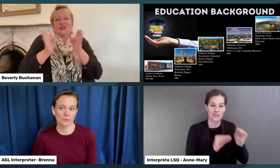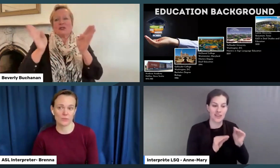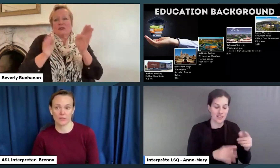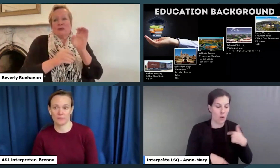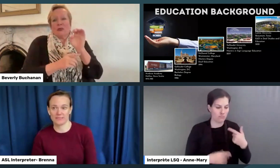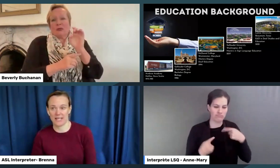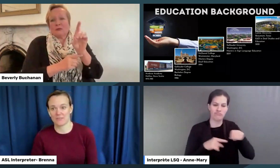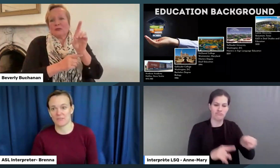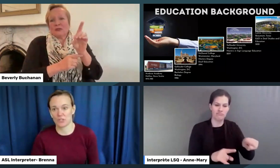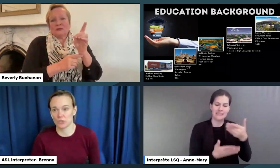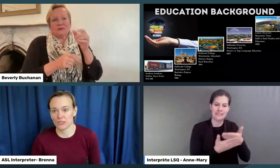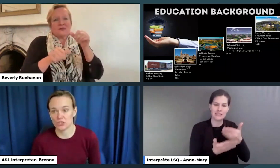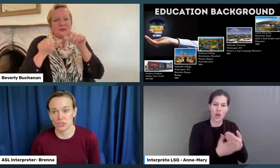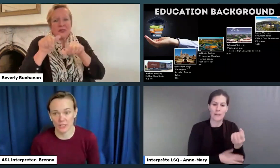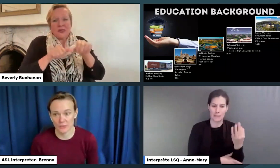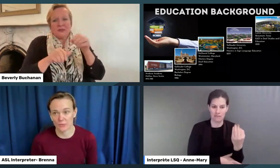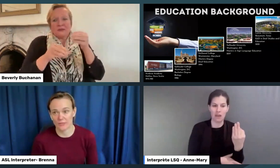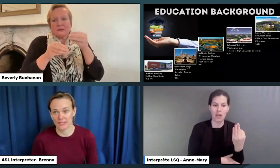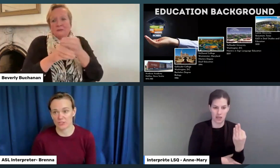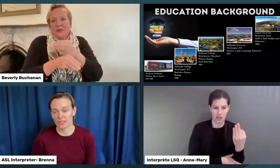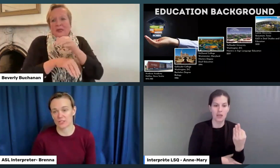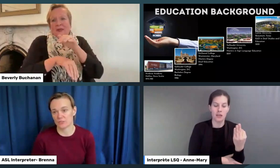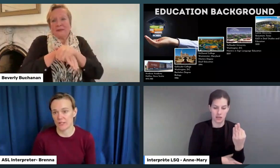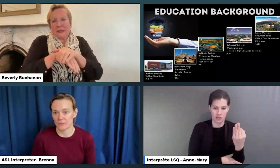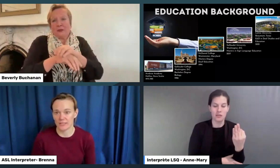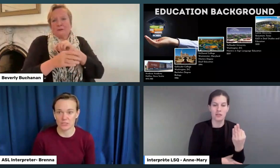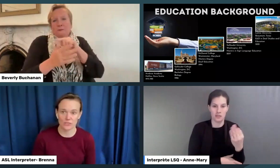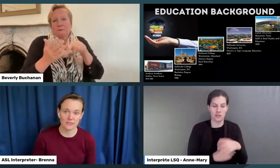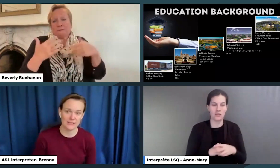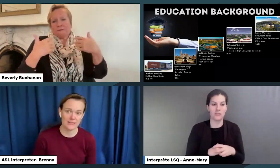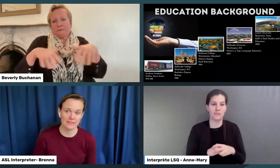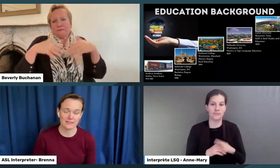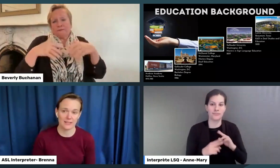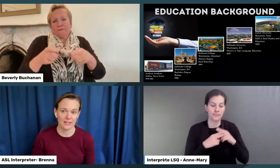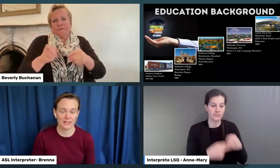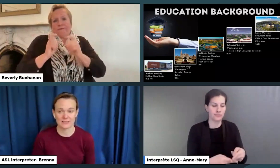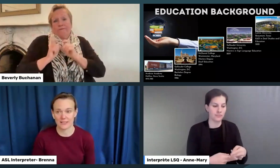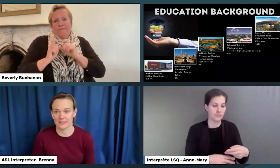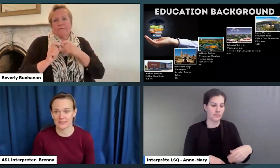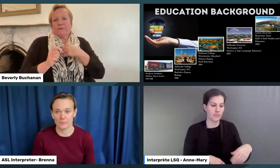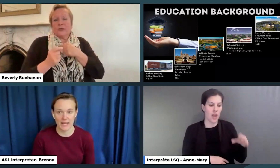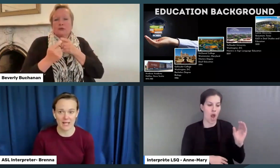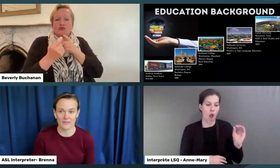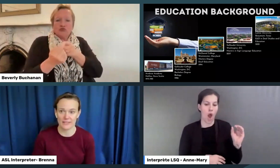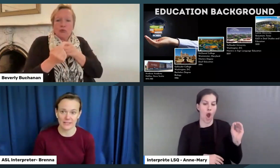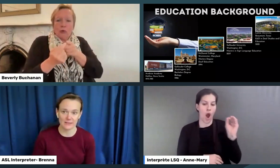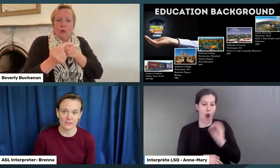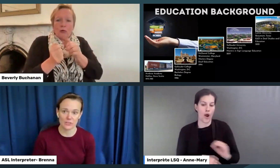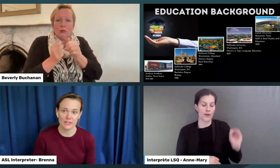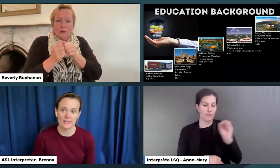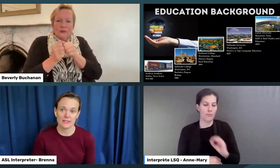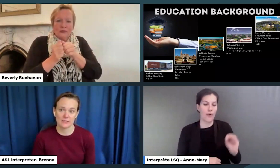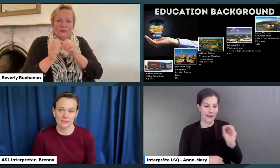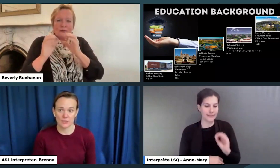que j'aie une bonne éducation, un bon fondement général dans les sciences et les maths et l'anglais.